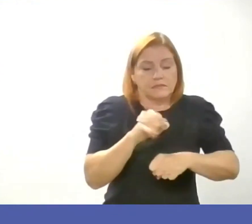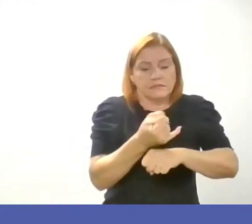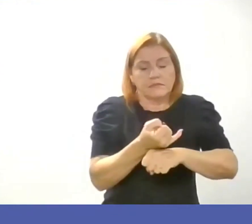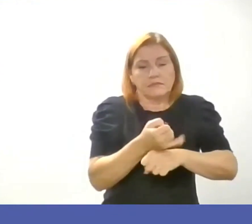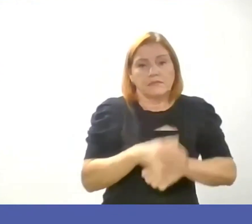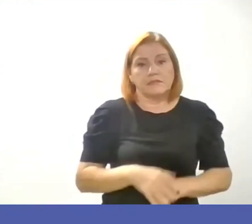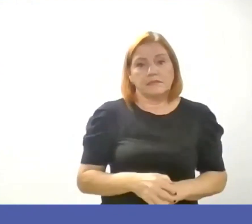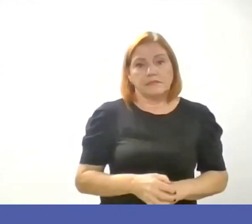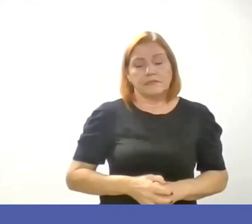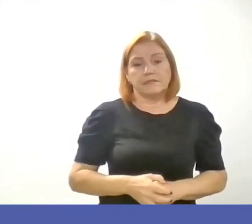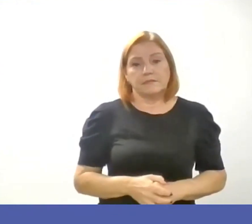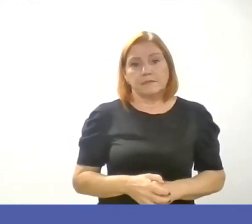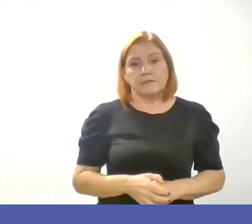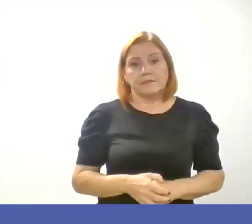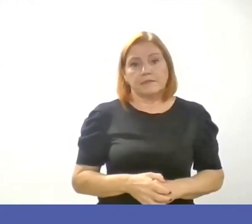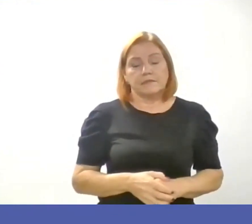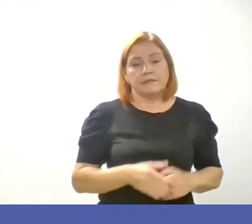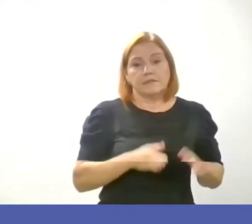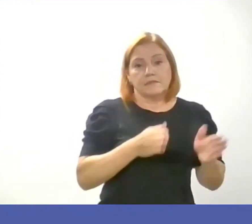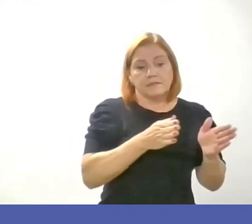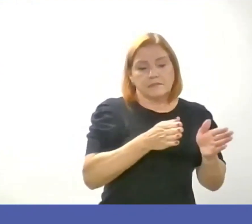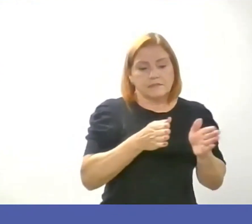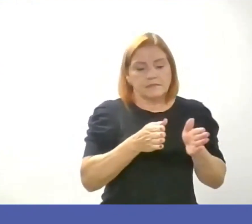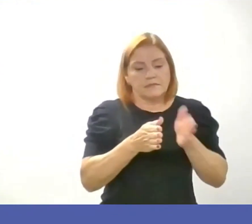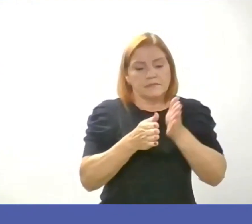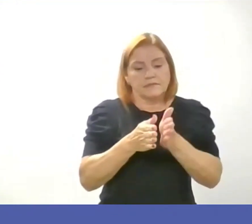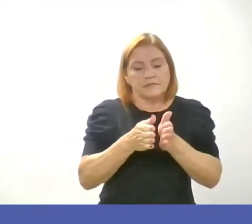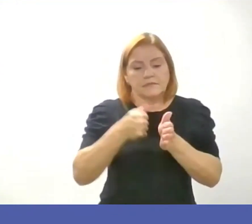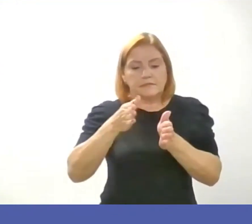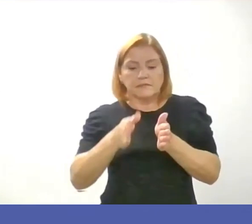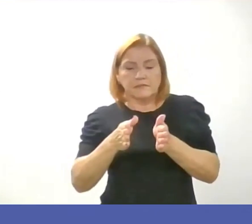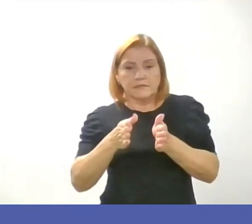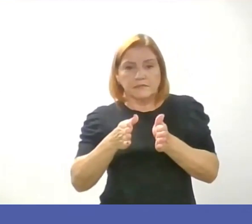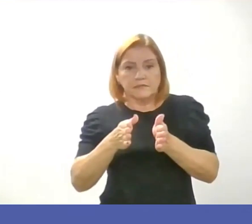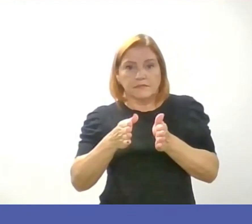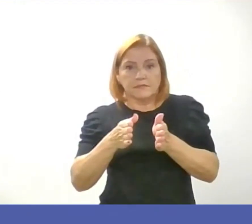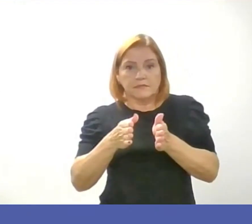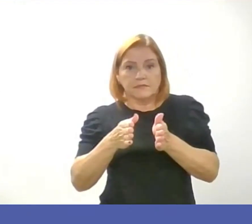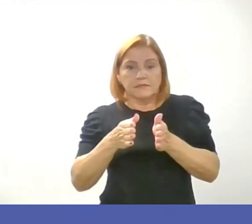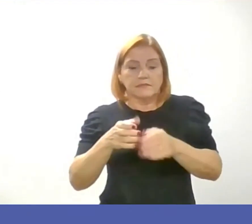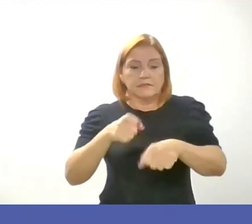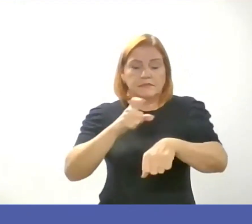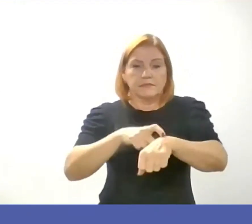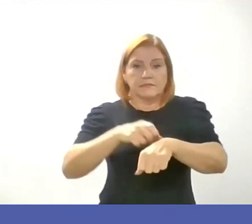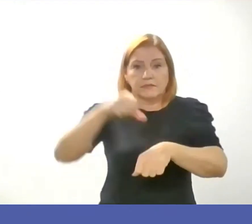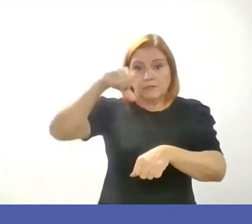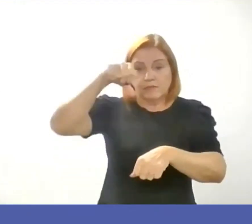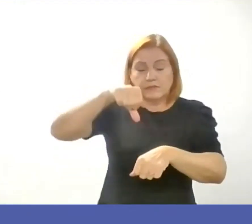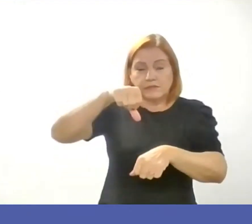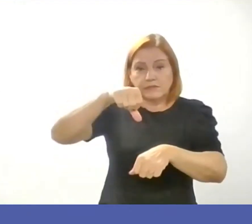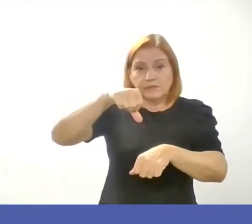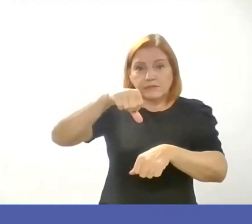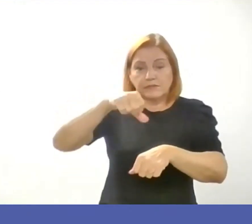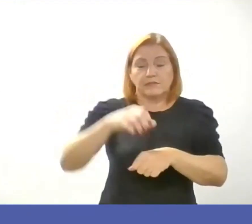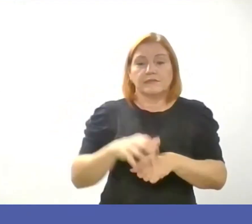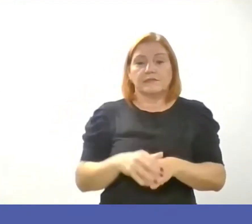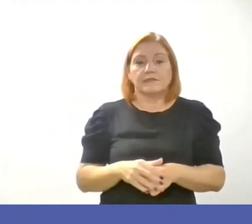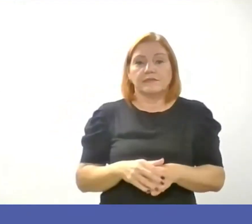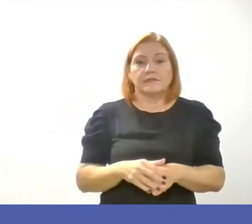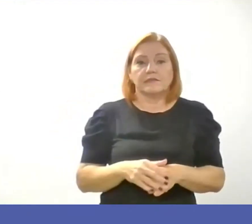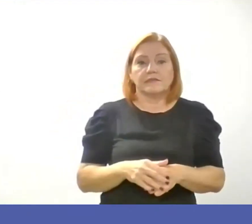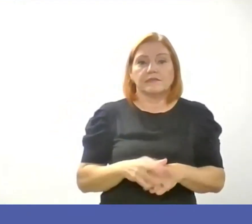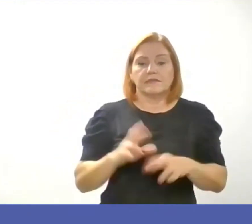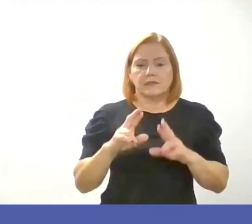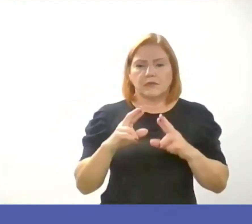Aí vem, às 9 horas, o Senhor saiu para contratar mais um grupo. Das 9